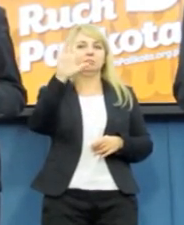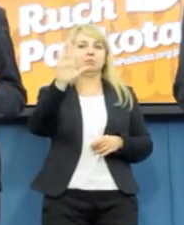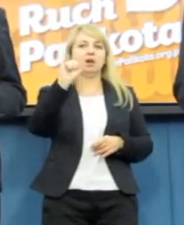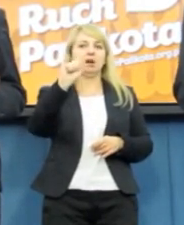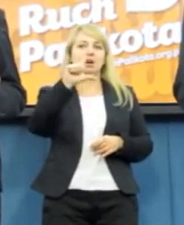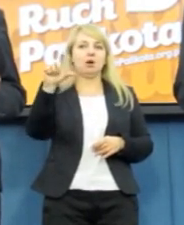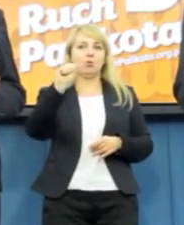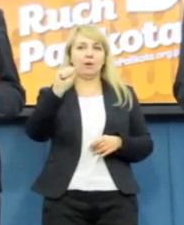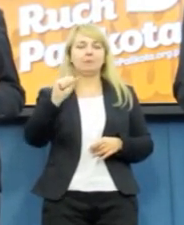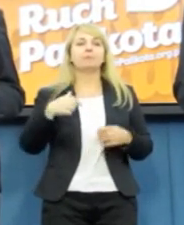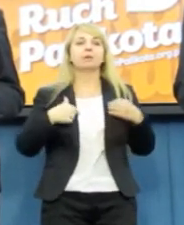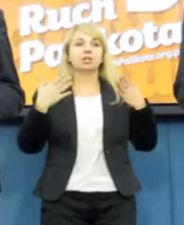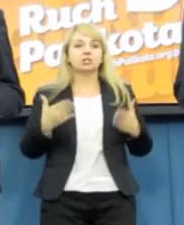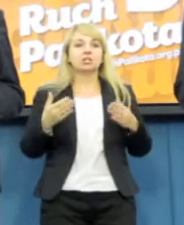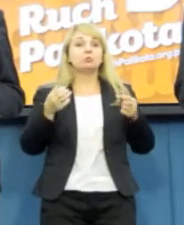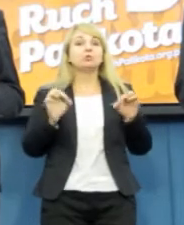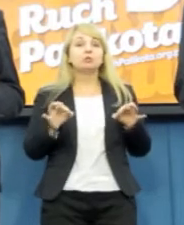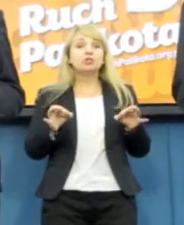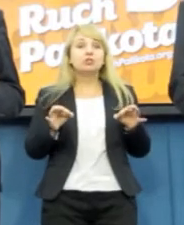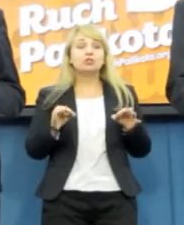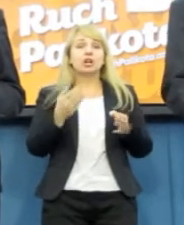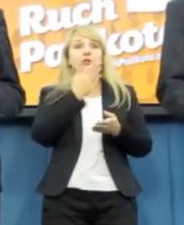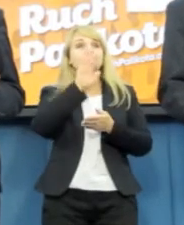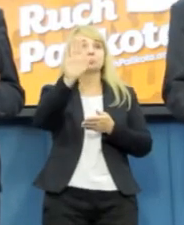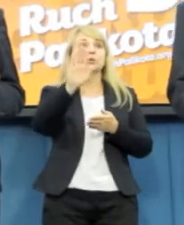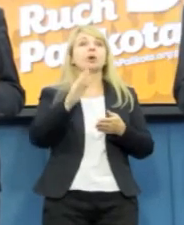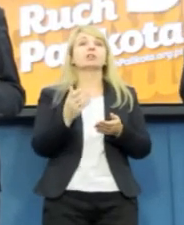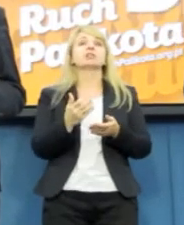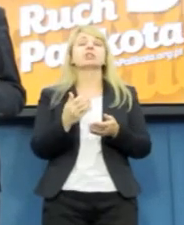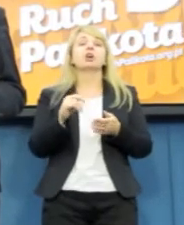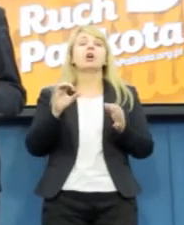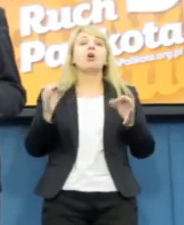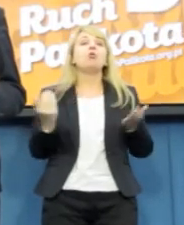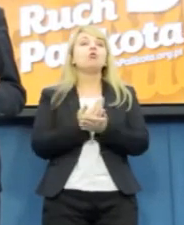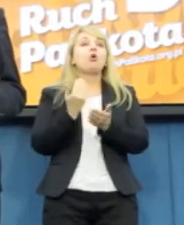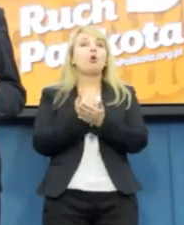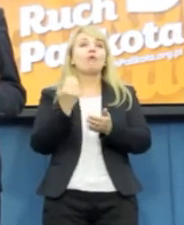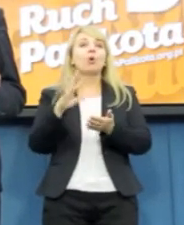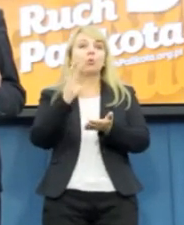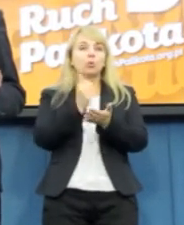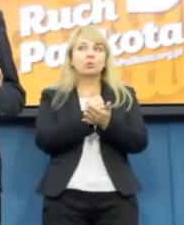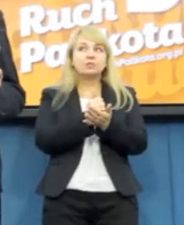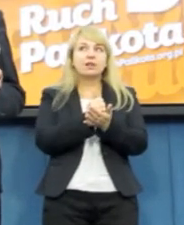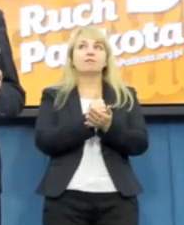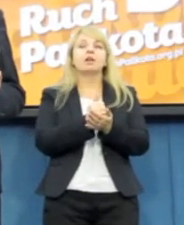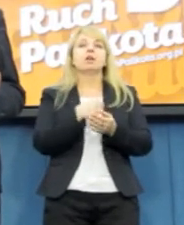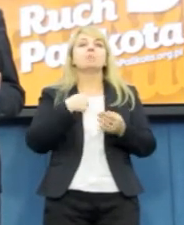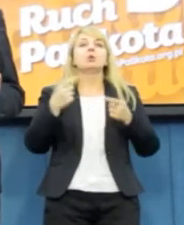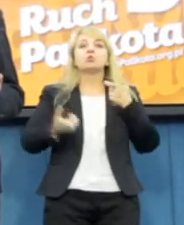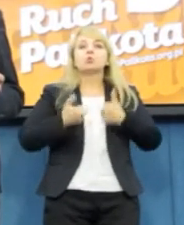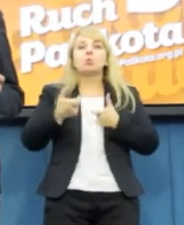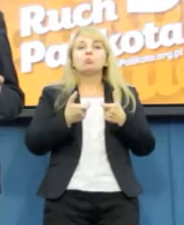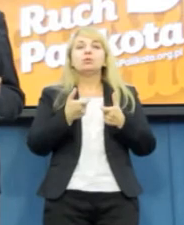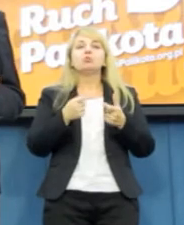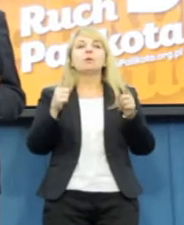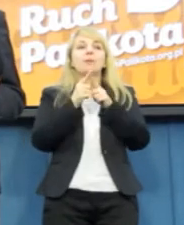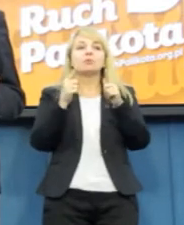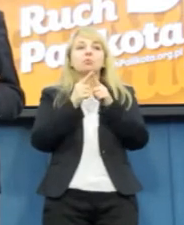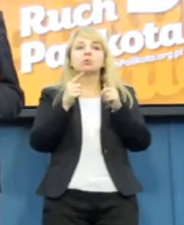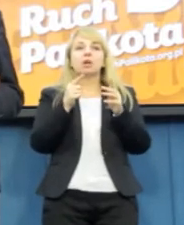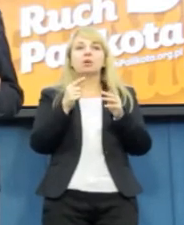jedną z kolejnych naszych ustaw, które prezentowaliśmy na Kongresie Gospodarczym Małych i Średnich Przedsiębiorstw w Krakowie.